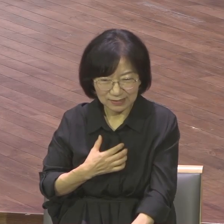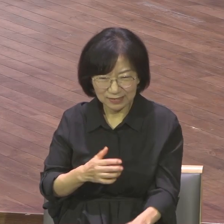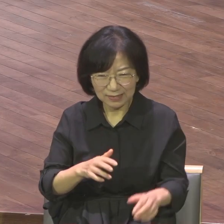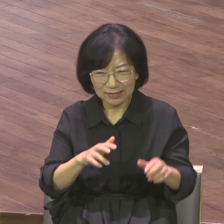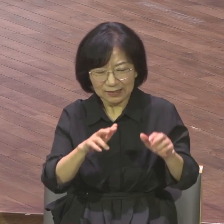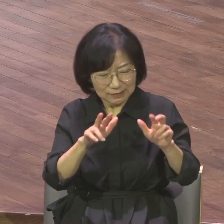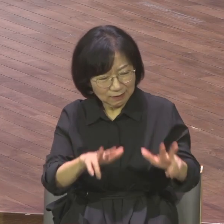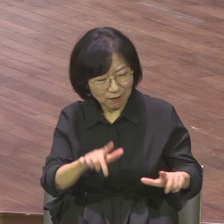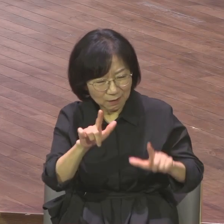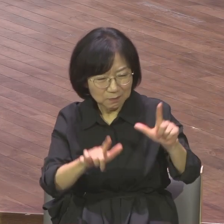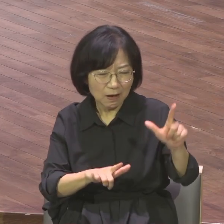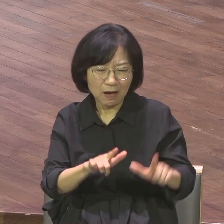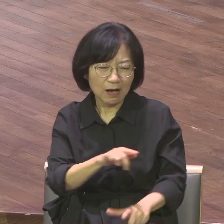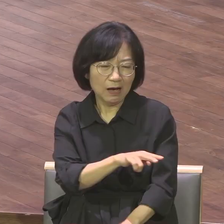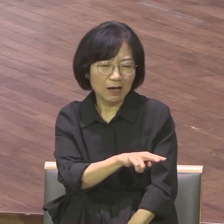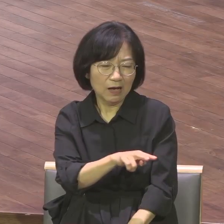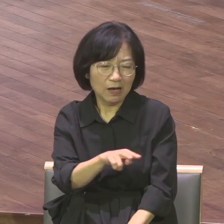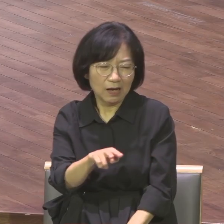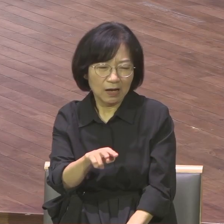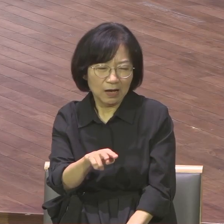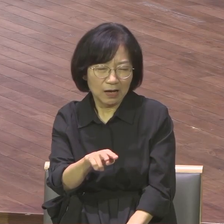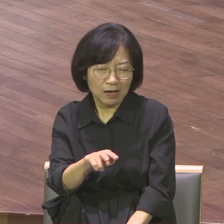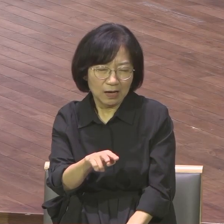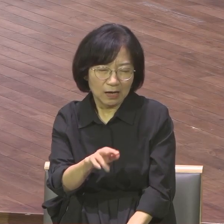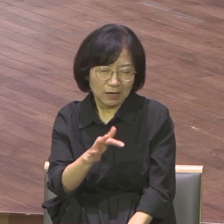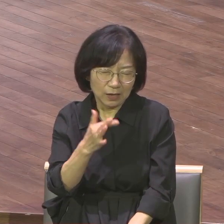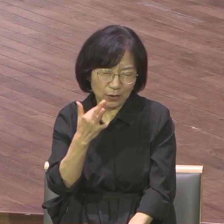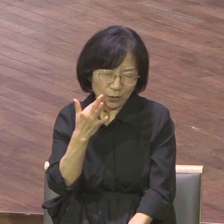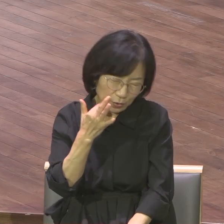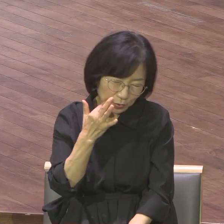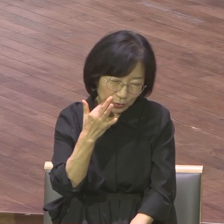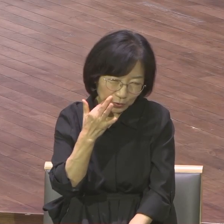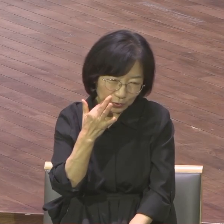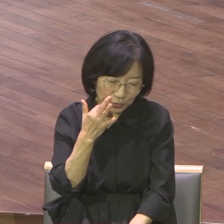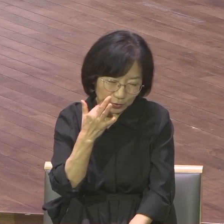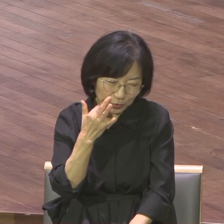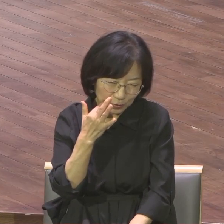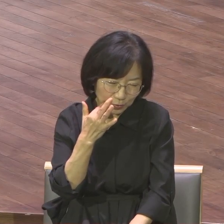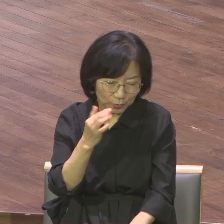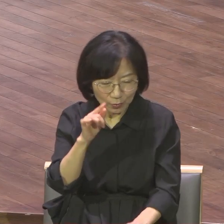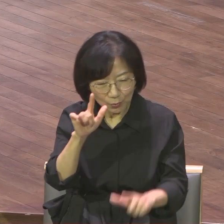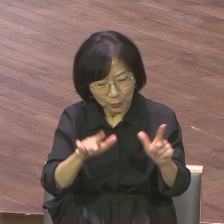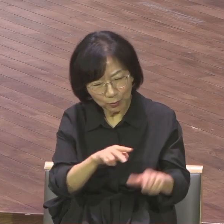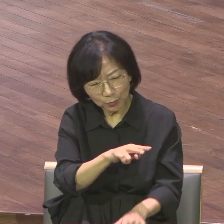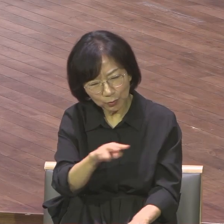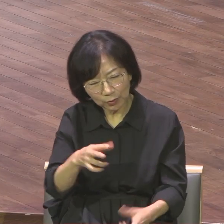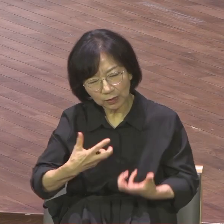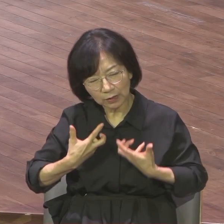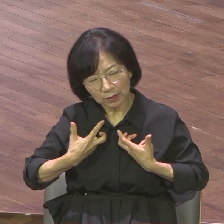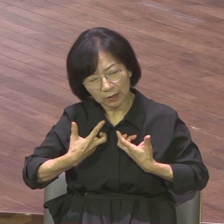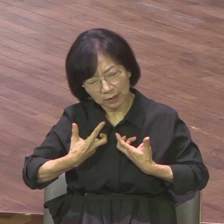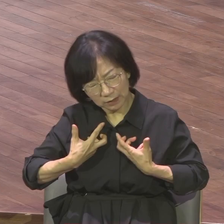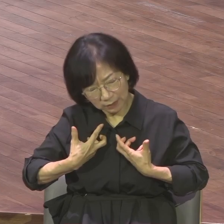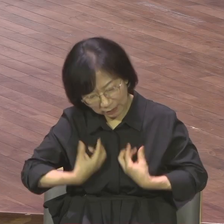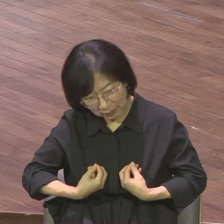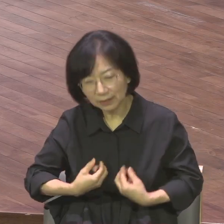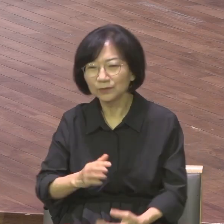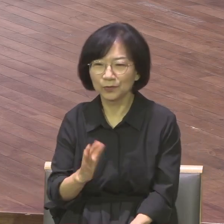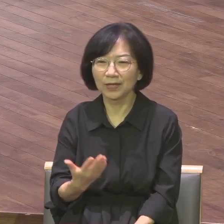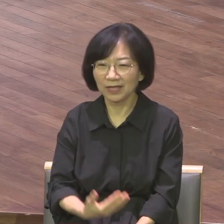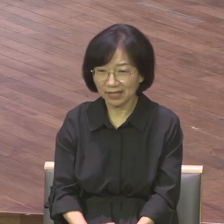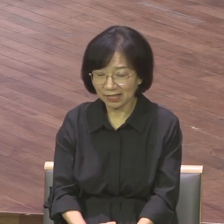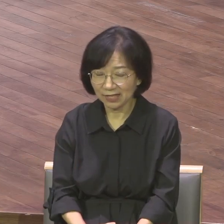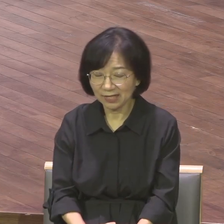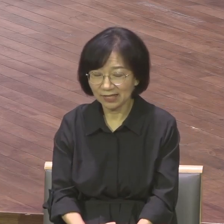현실이 이런 현실을 바라보면 인간적으로 볼 때 낙심할 수밖에 없는 상황이지요.